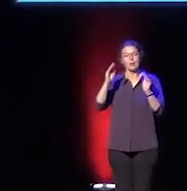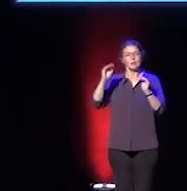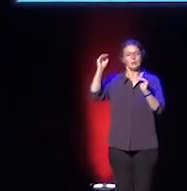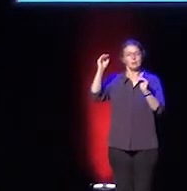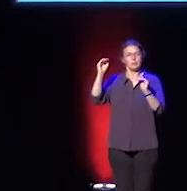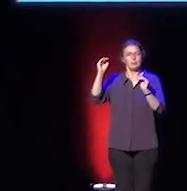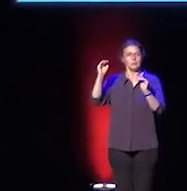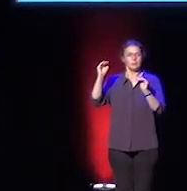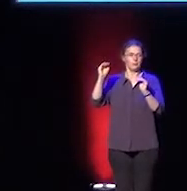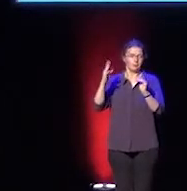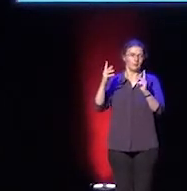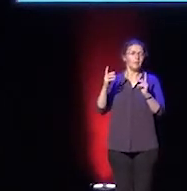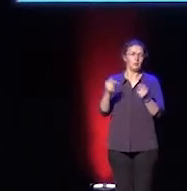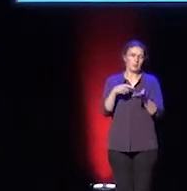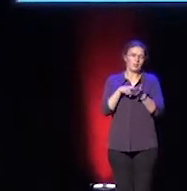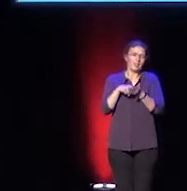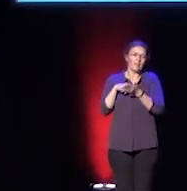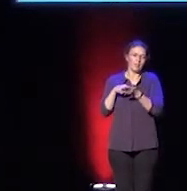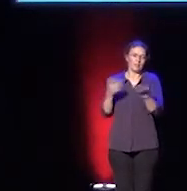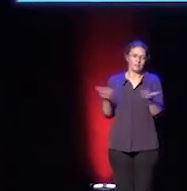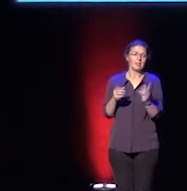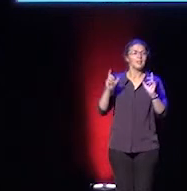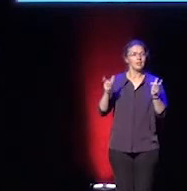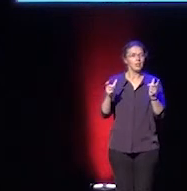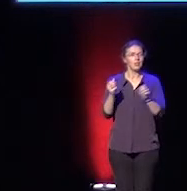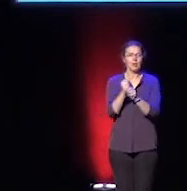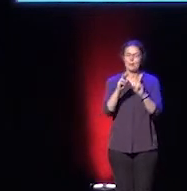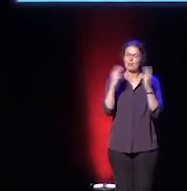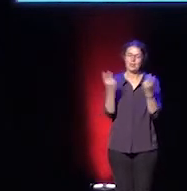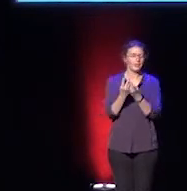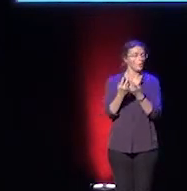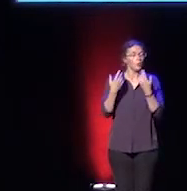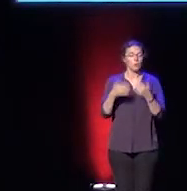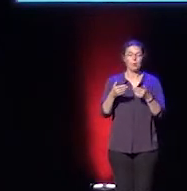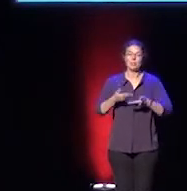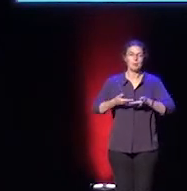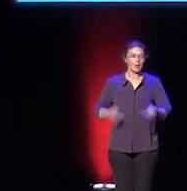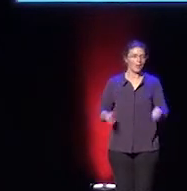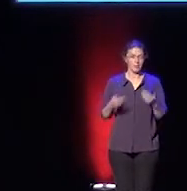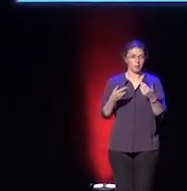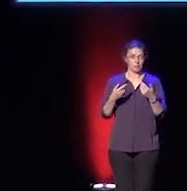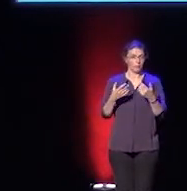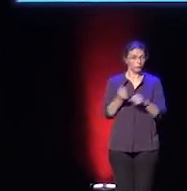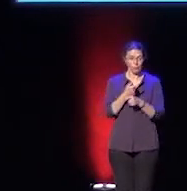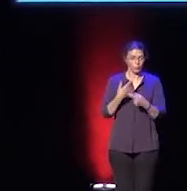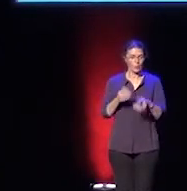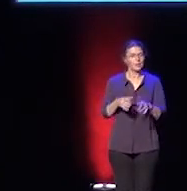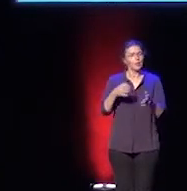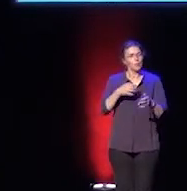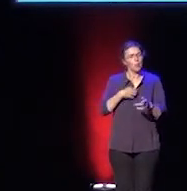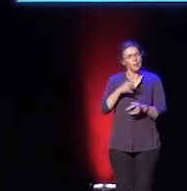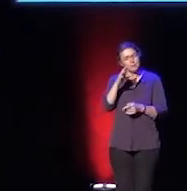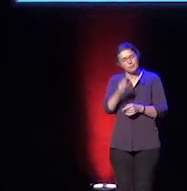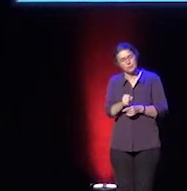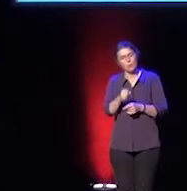Hinweis darauf, dass unsere Gesellschaft, unsere Arbeitswelt noch nicht bereit ist, noch nicht in der Lage ist, die Probleme zu